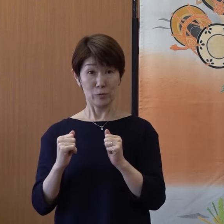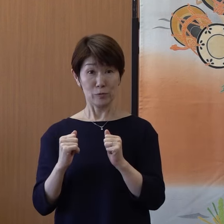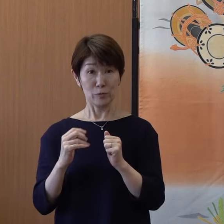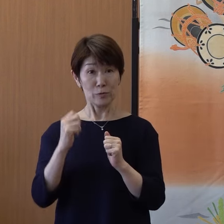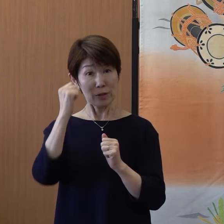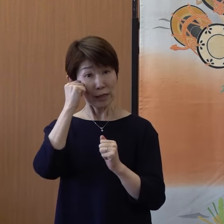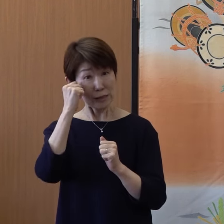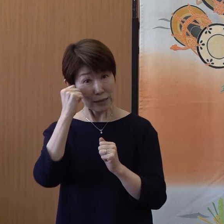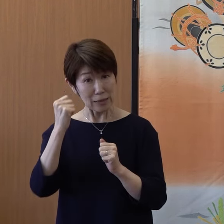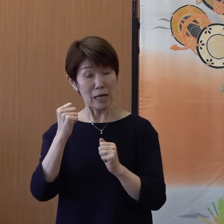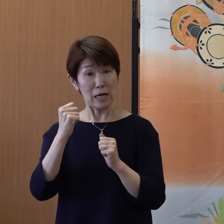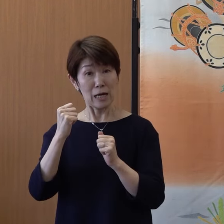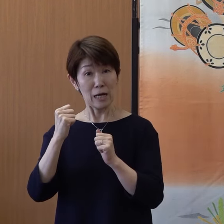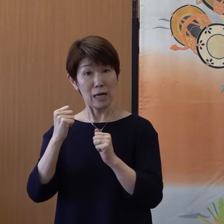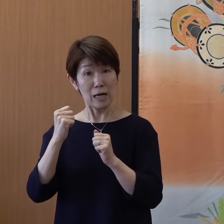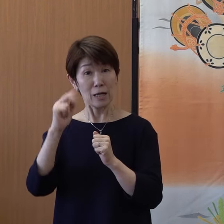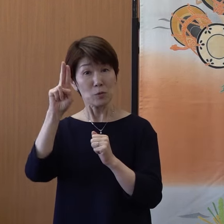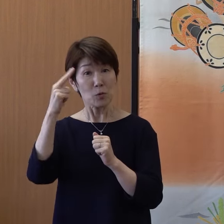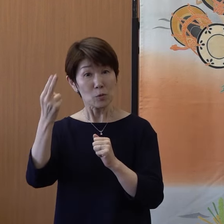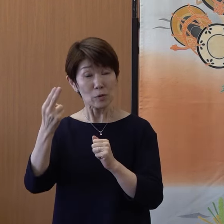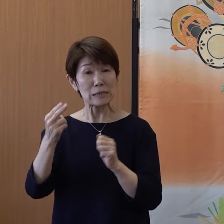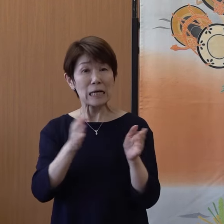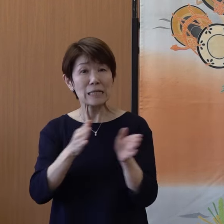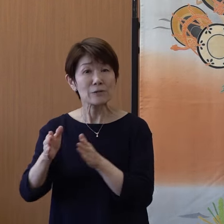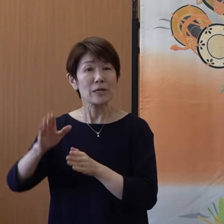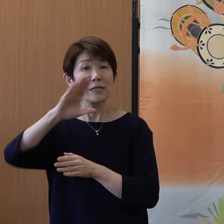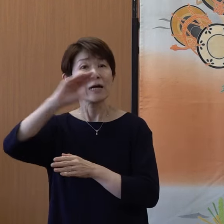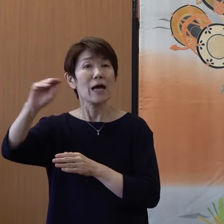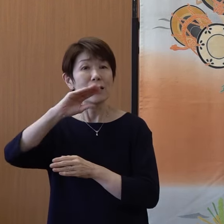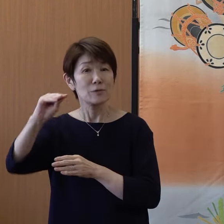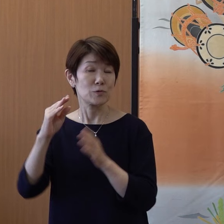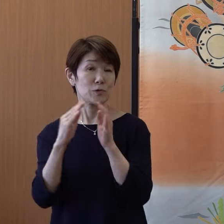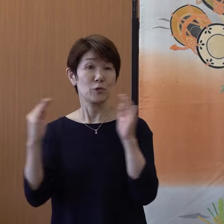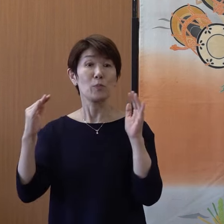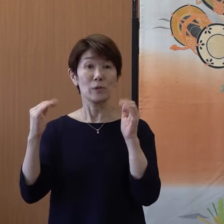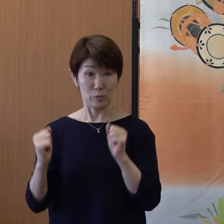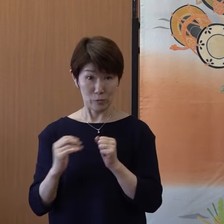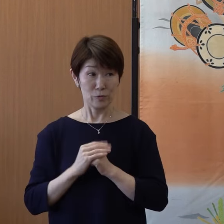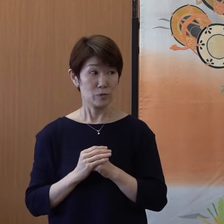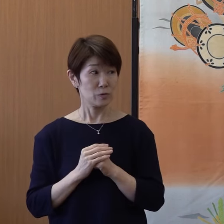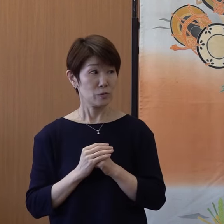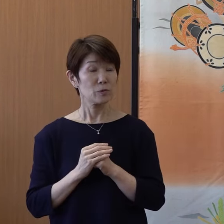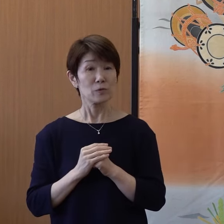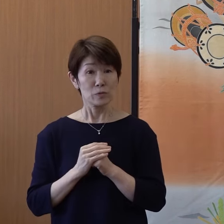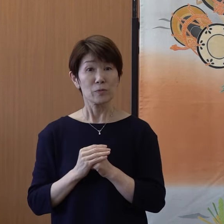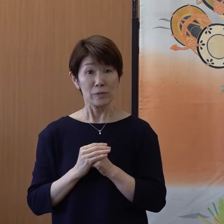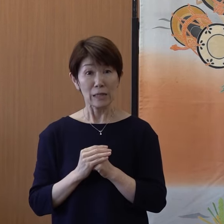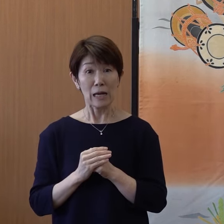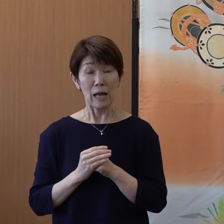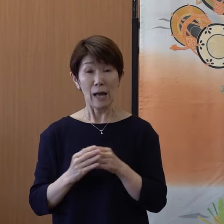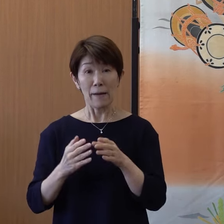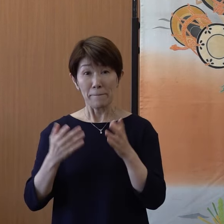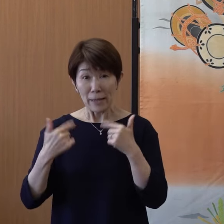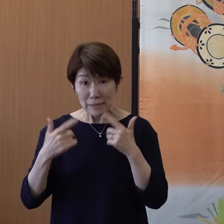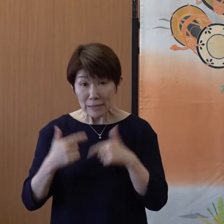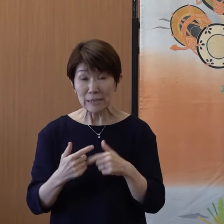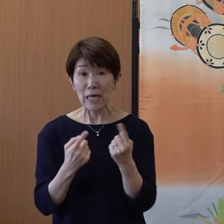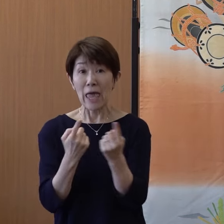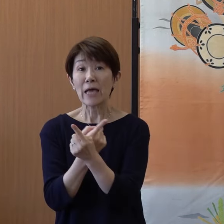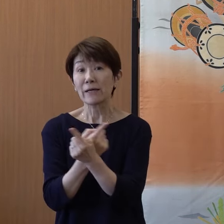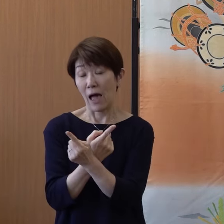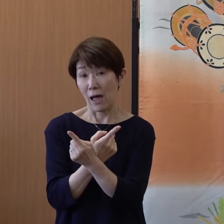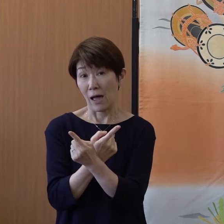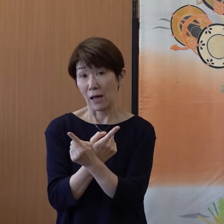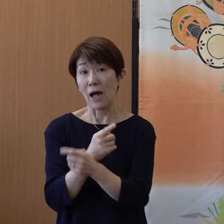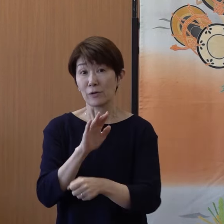付けに帰られる方もいるというような状況ですので、ちょっと刻々と変化していると思います。またみな